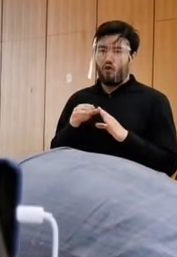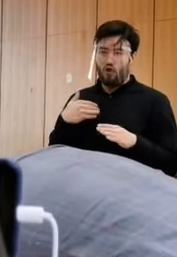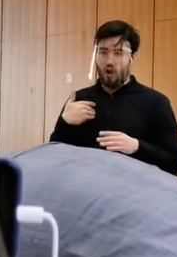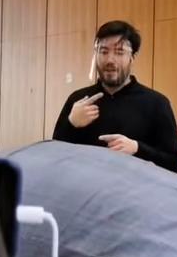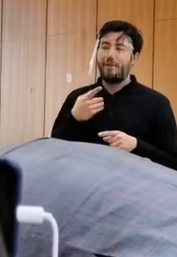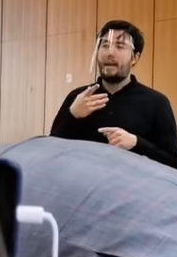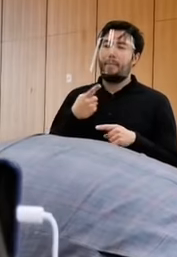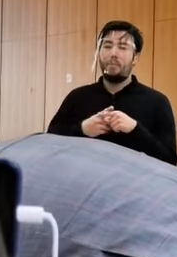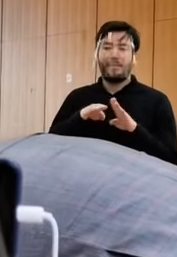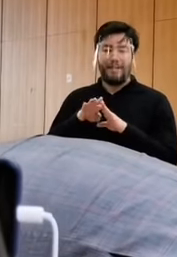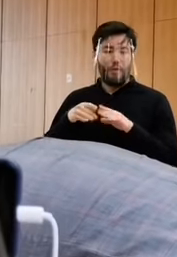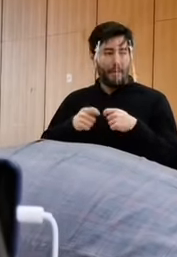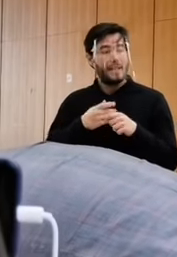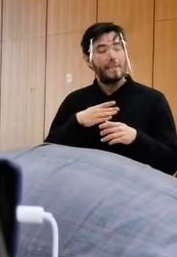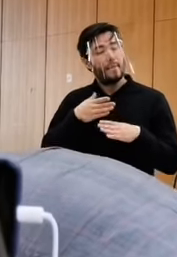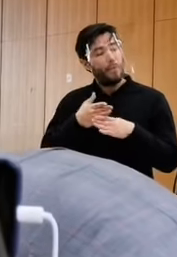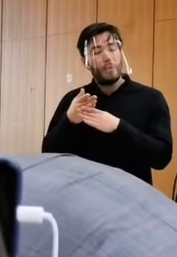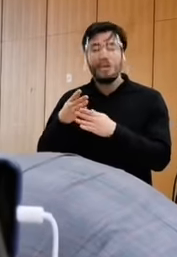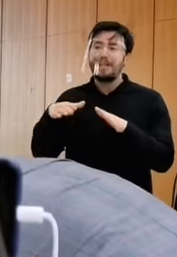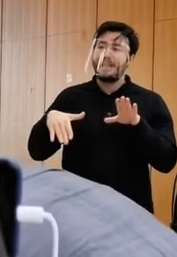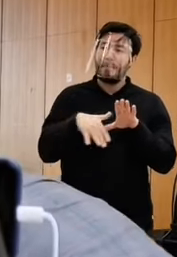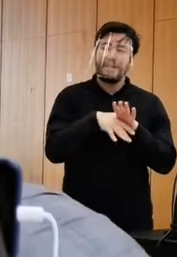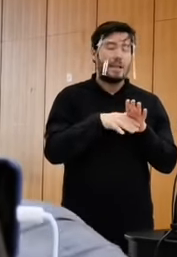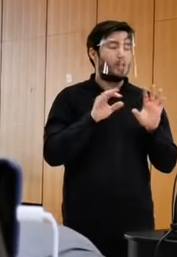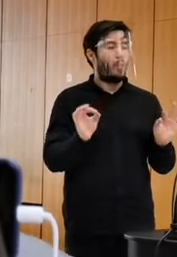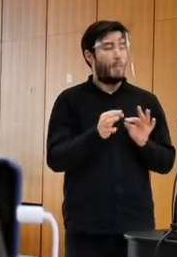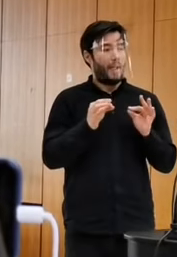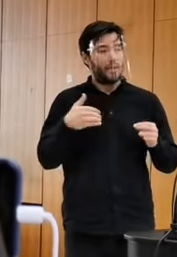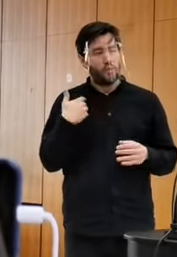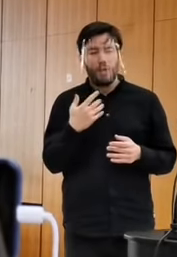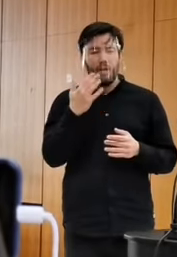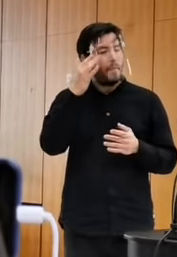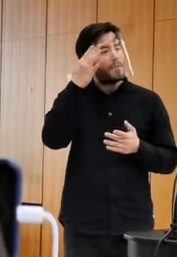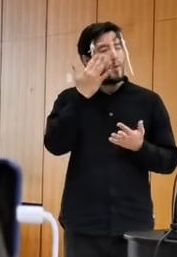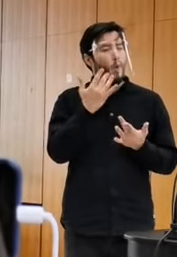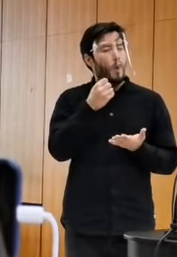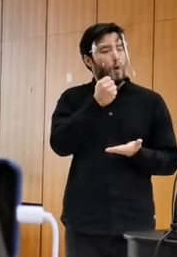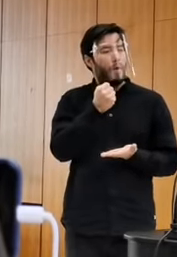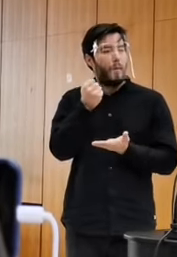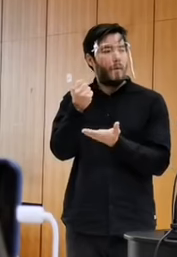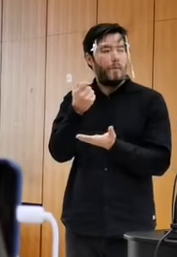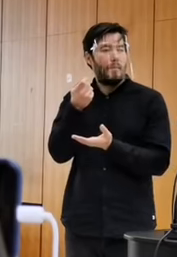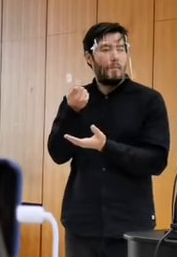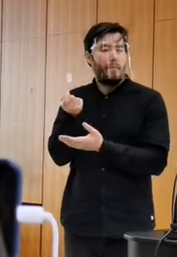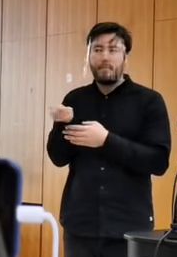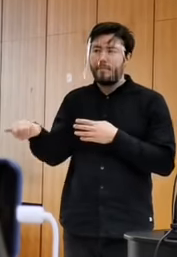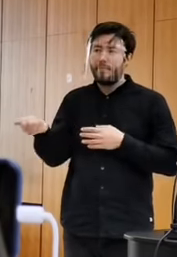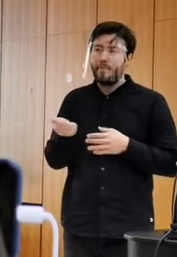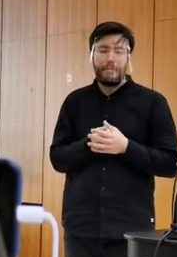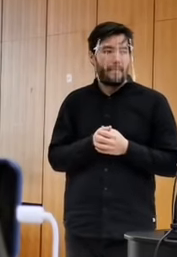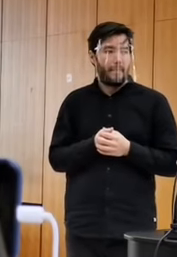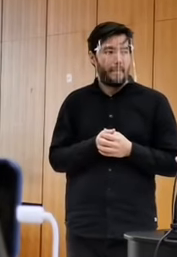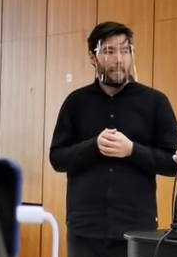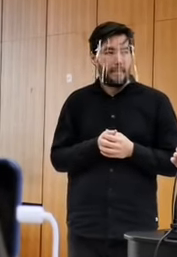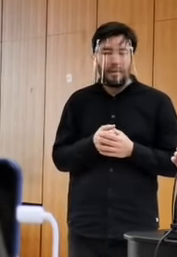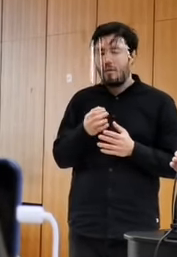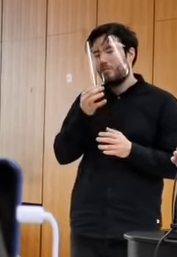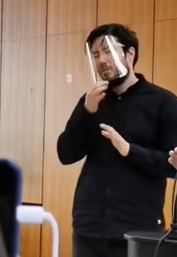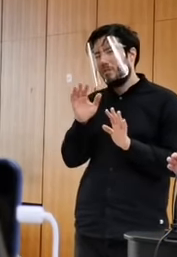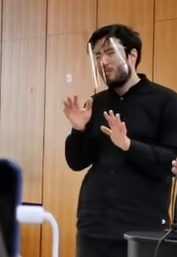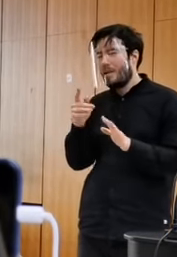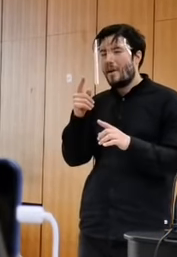umeleckých škôl. O akú finančnú čiastku sa jedná a ktorú školu vlastne Ak mi dovolíte, presné číslo teraz